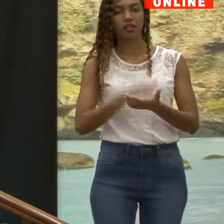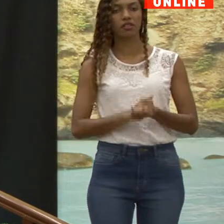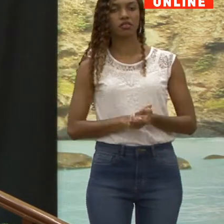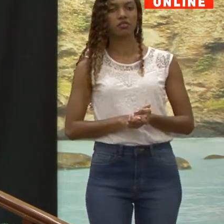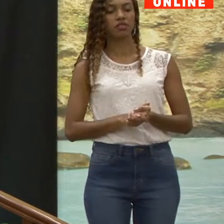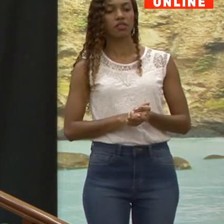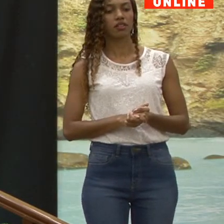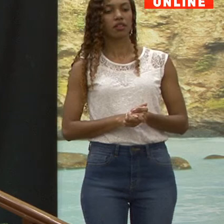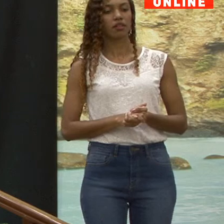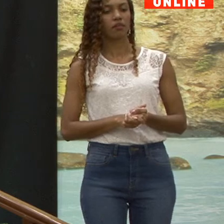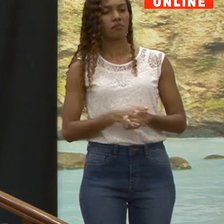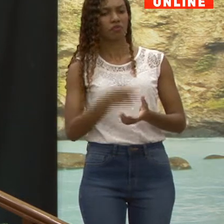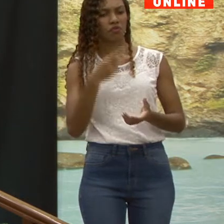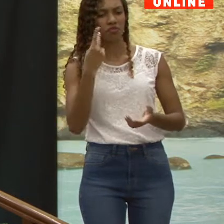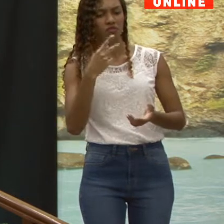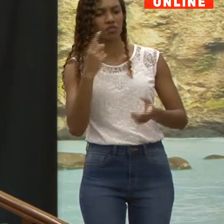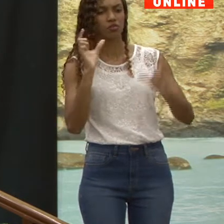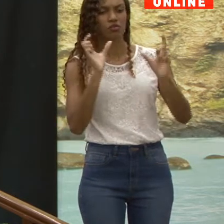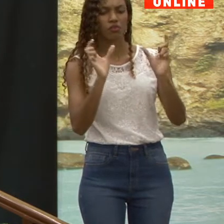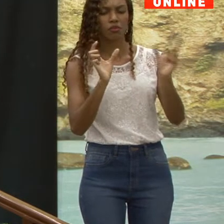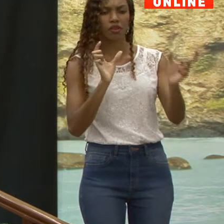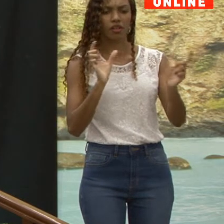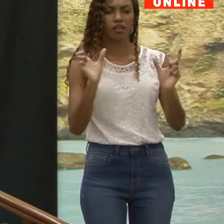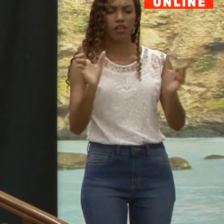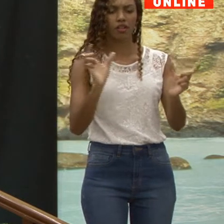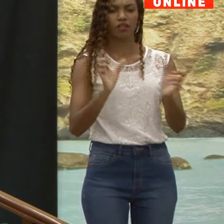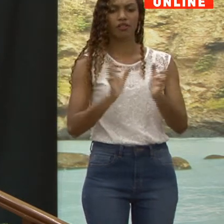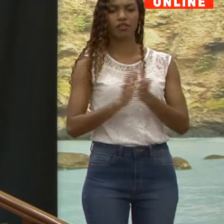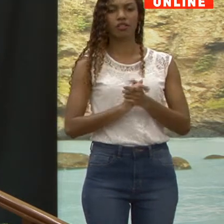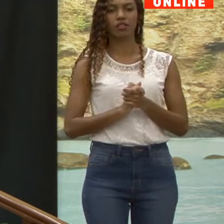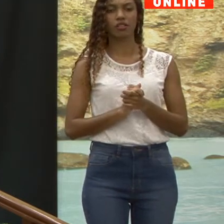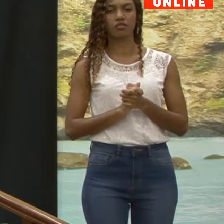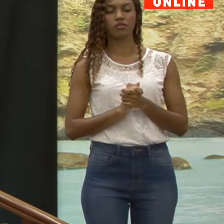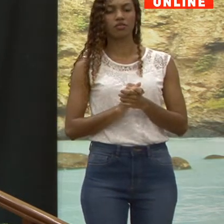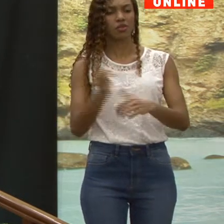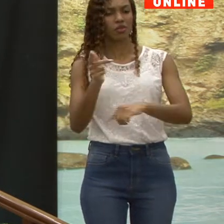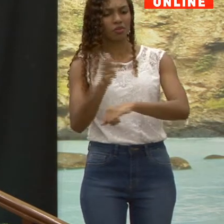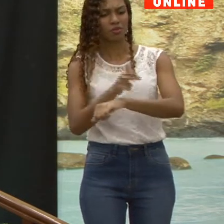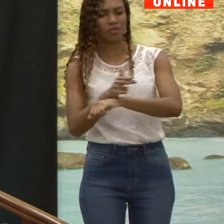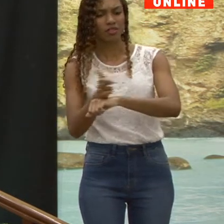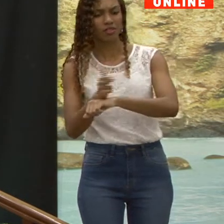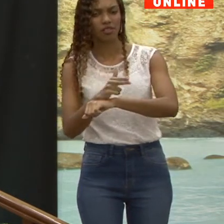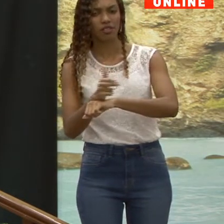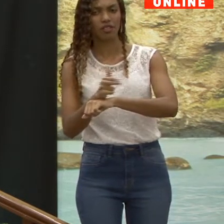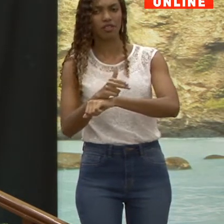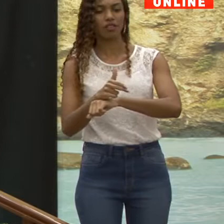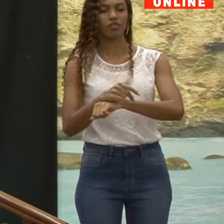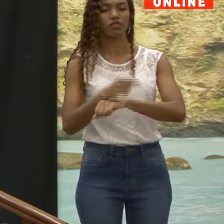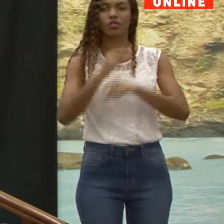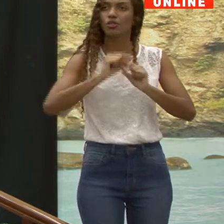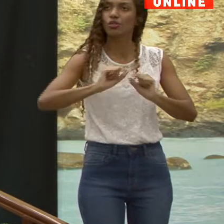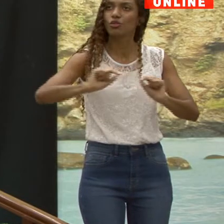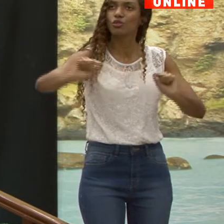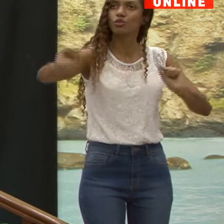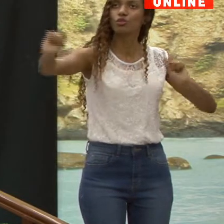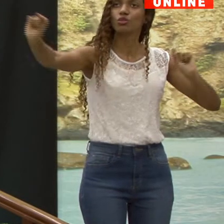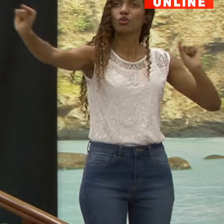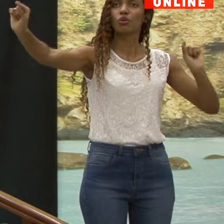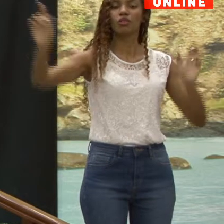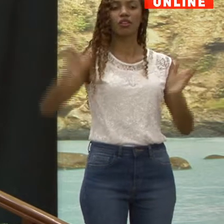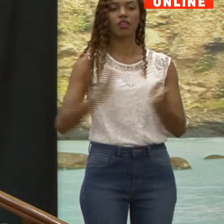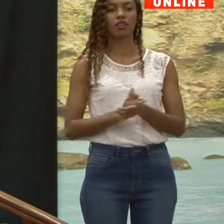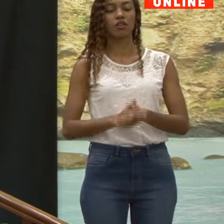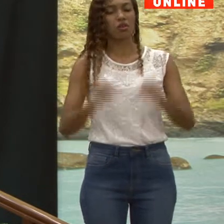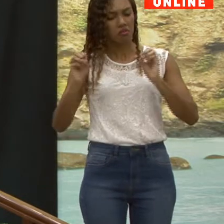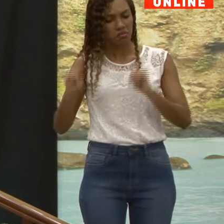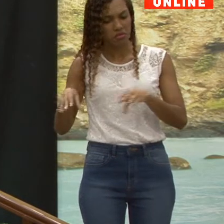Senhor, paciência de assistir uma live tão longa. Me ensina a diminuir mais,